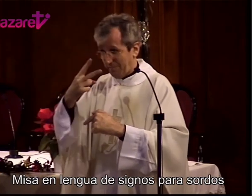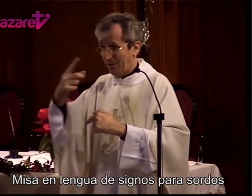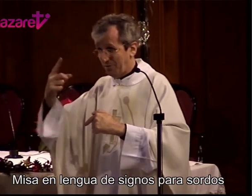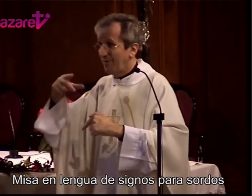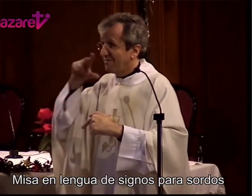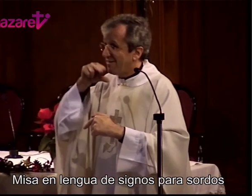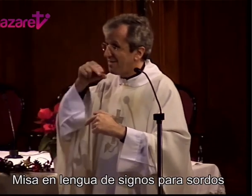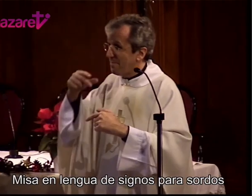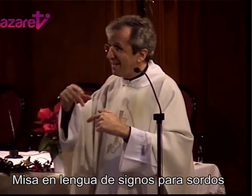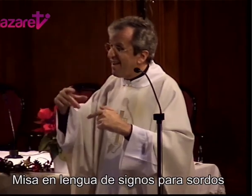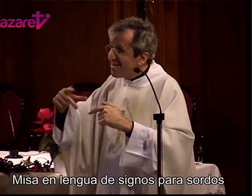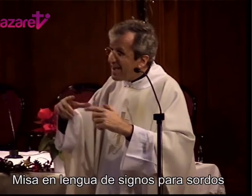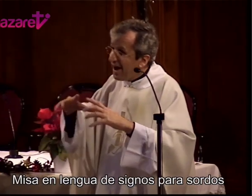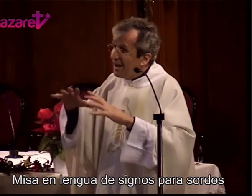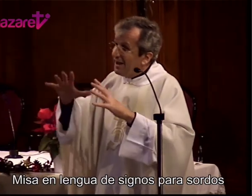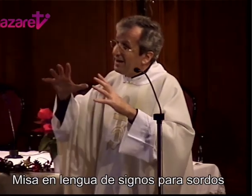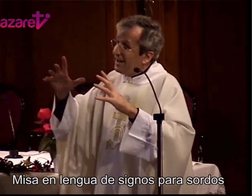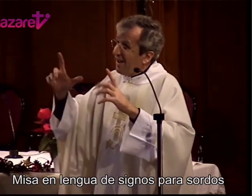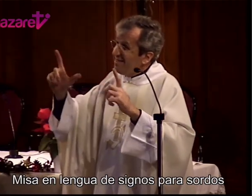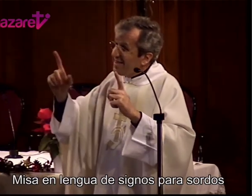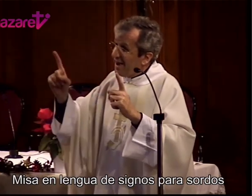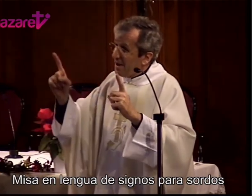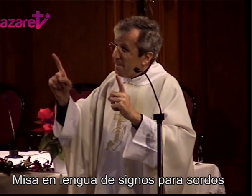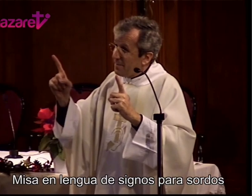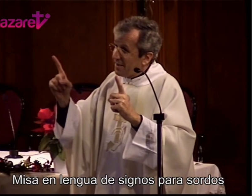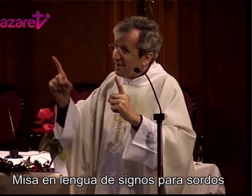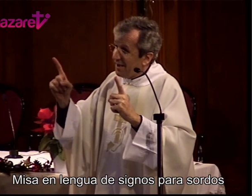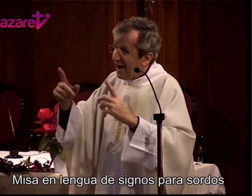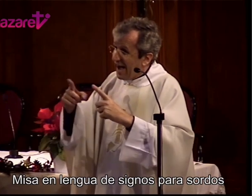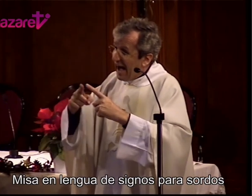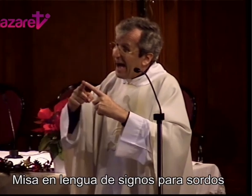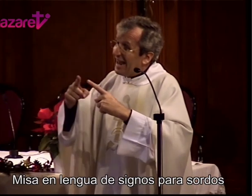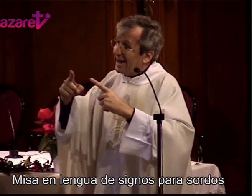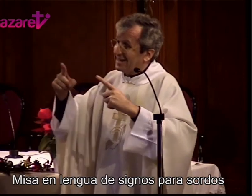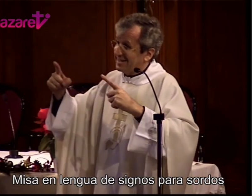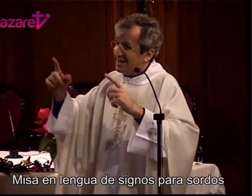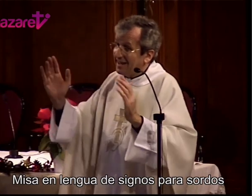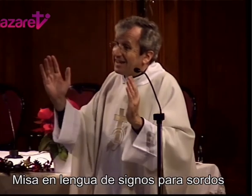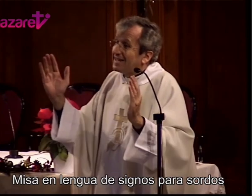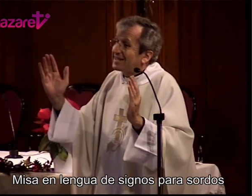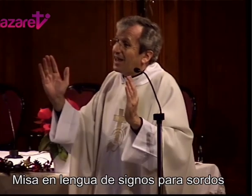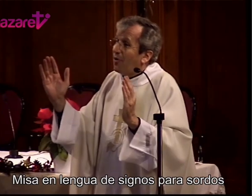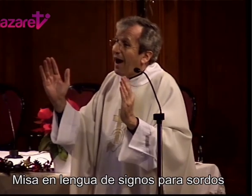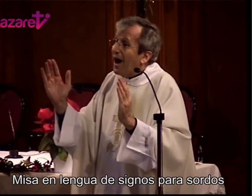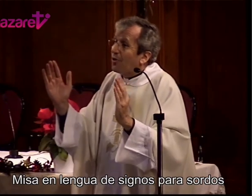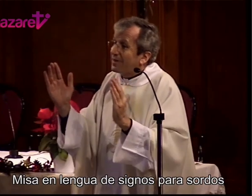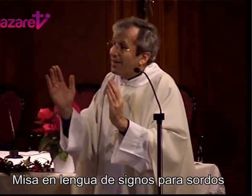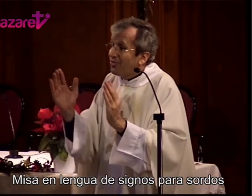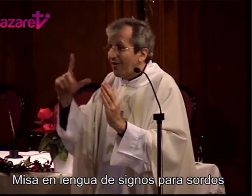21 de diciembre, ya el día empieza a alargarse, es decir, se ha estado acortando el